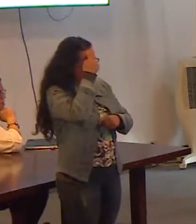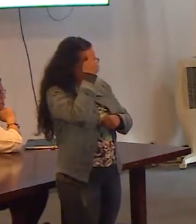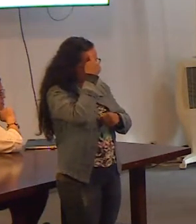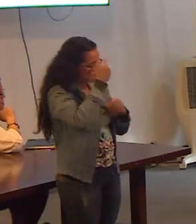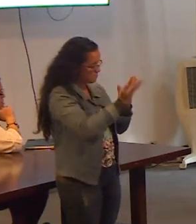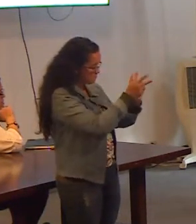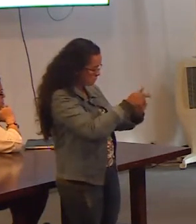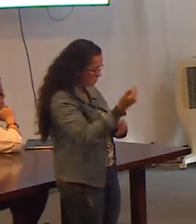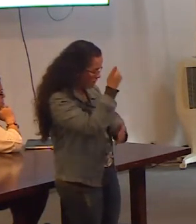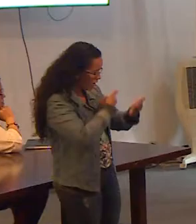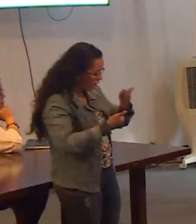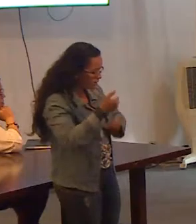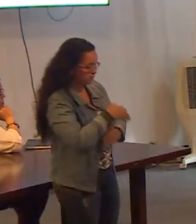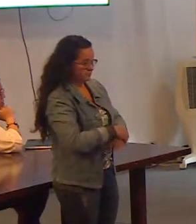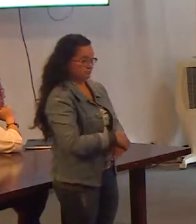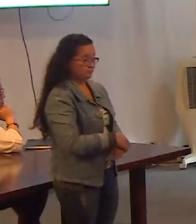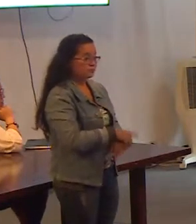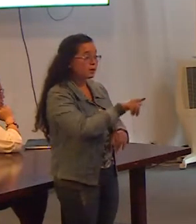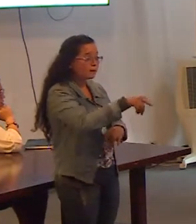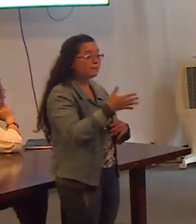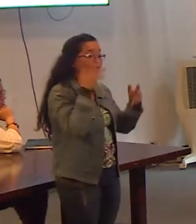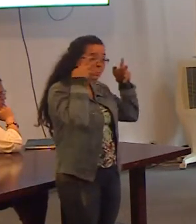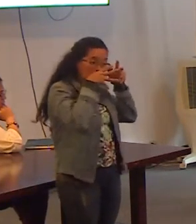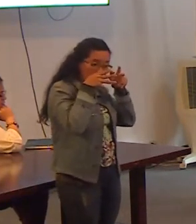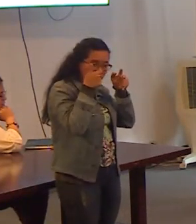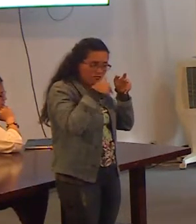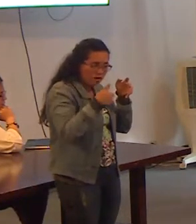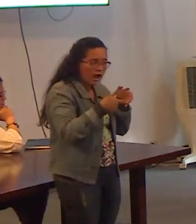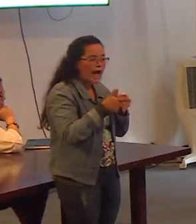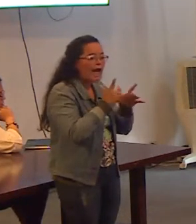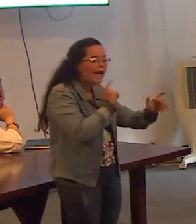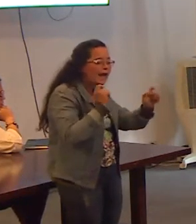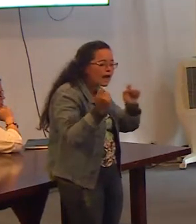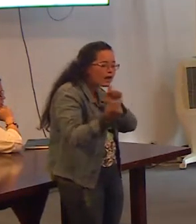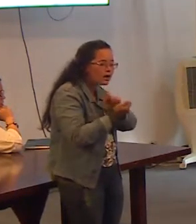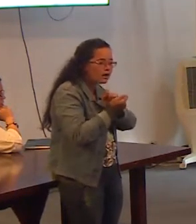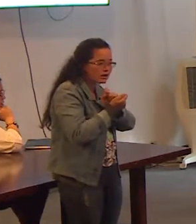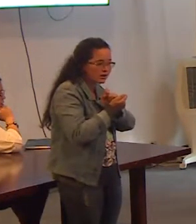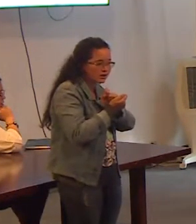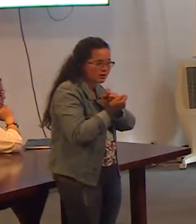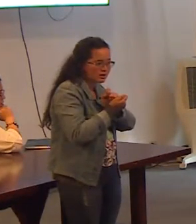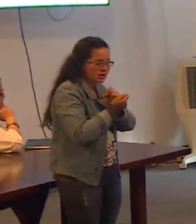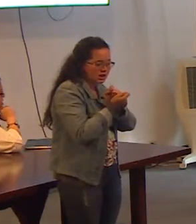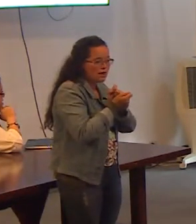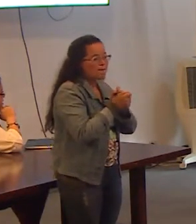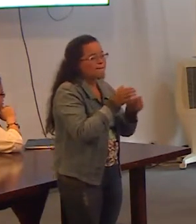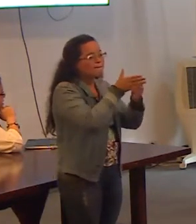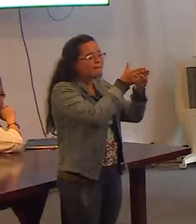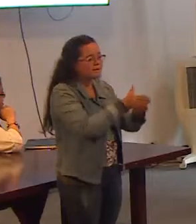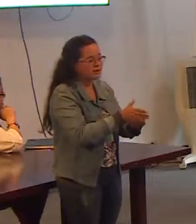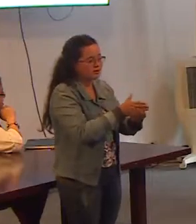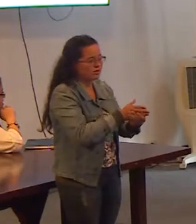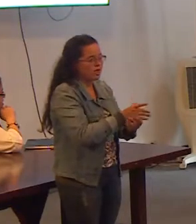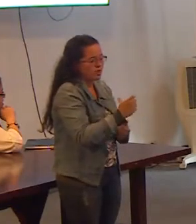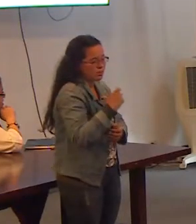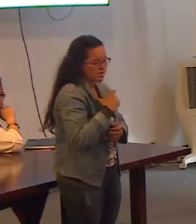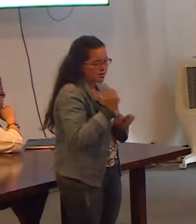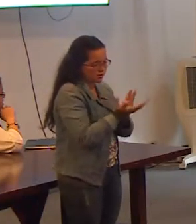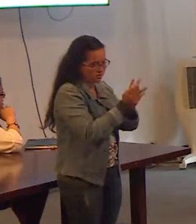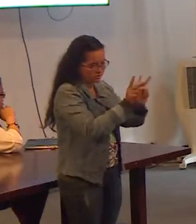estudiantes. Cuando hablamos de la enseñanza, hablamos de un cambio en la organización de los métodos que los estudiantes tienen